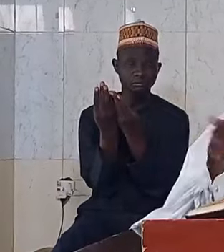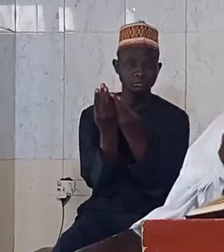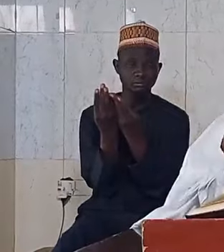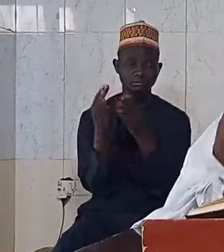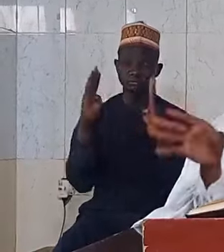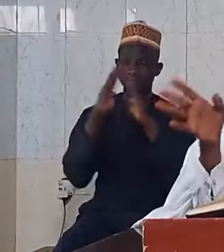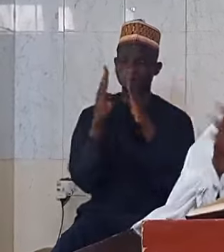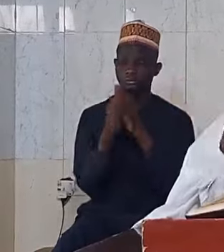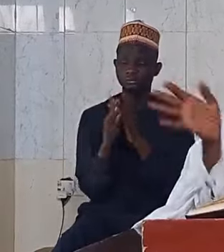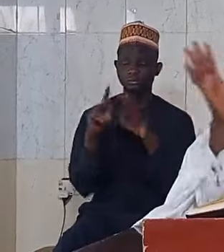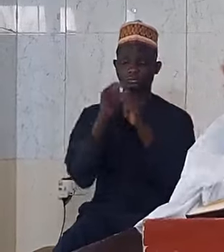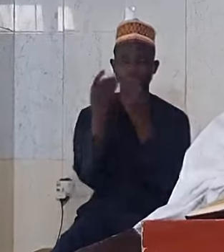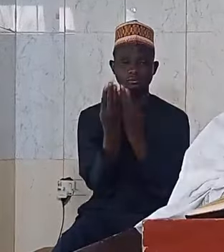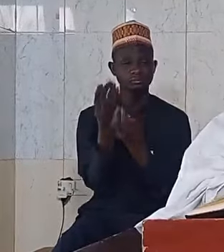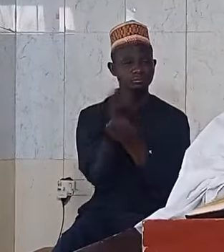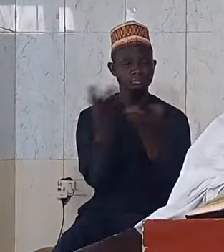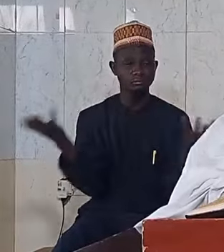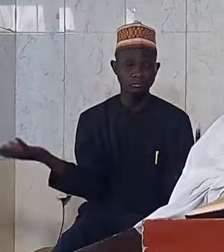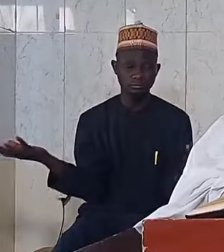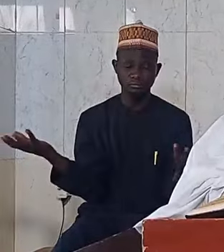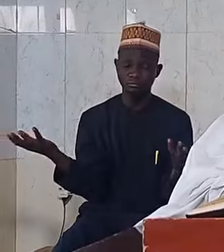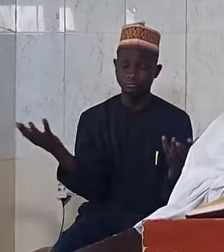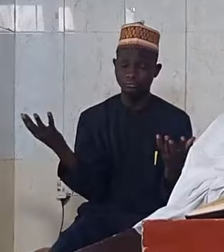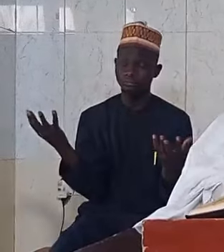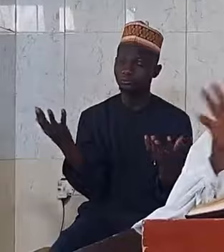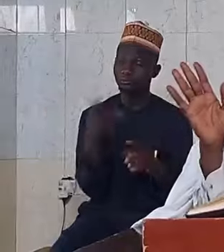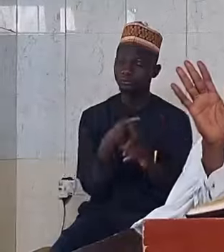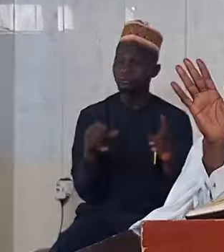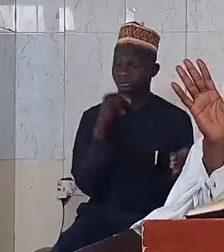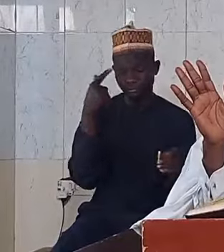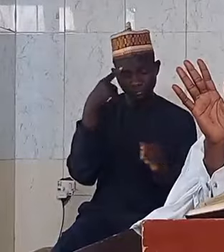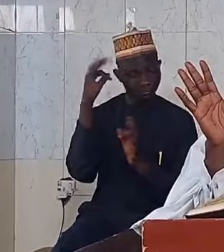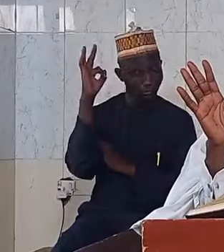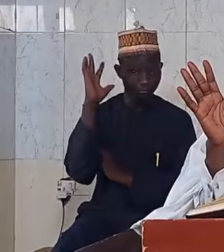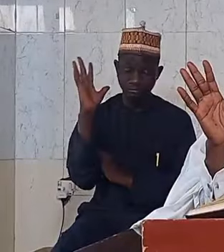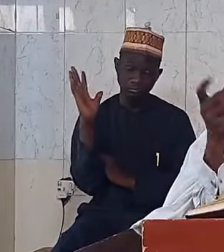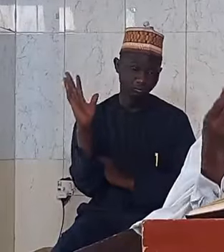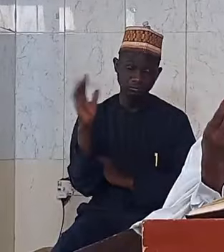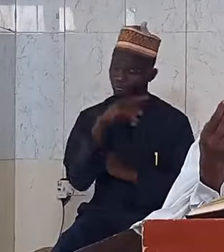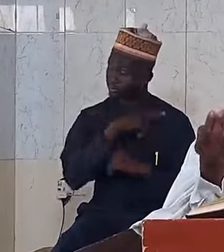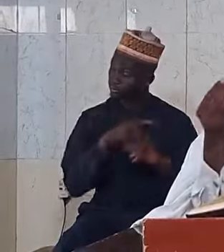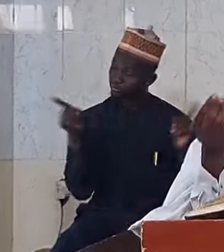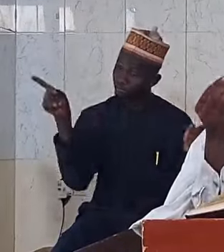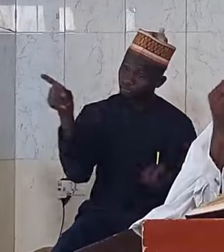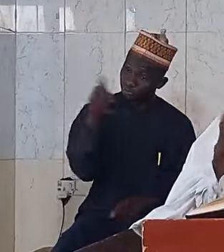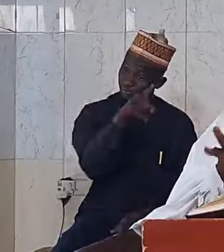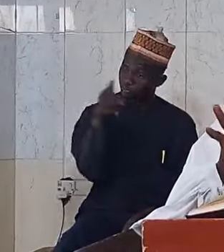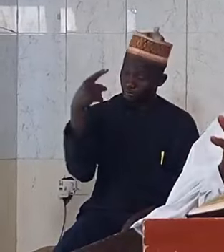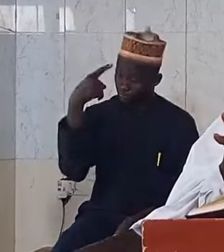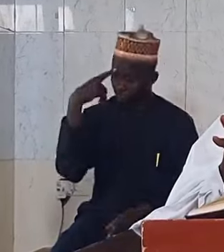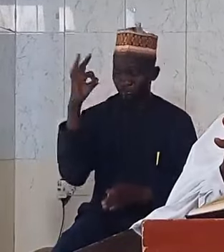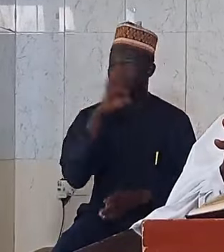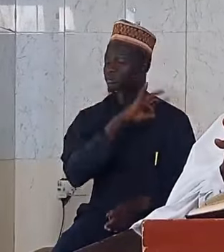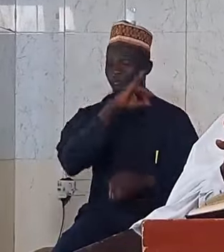da kishin kabilanci da makamantan waɗannan abubuwa shine kawai abin da ya fito da su amma abun bautar